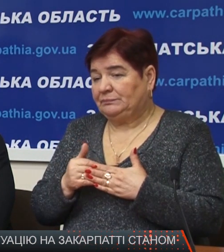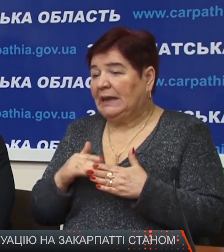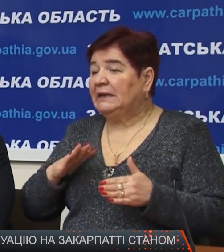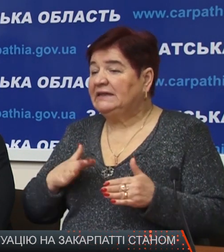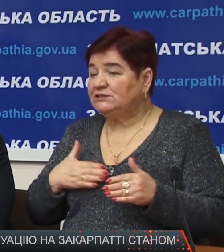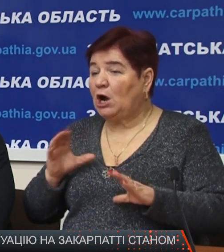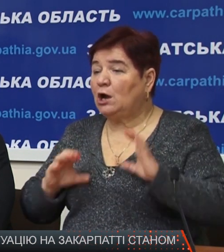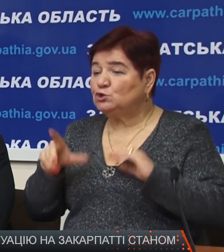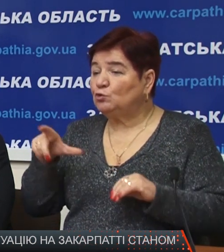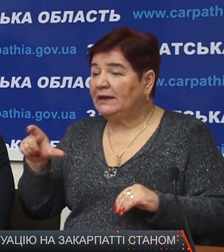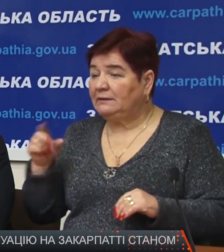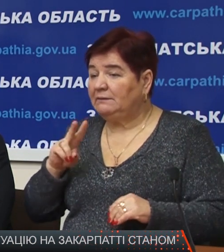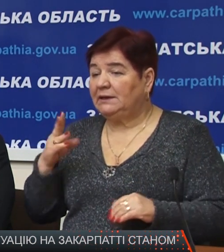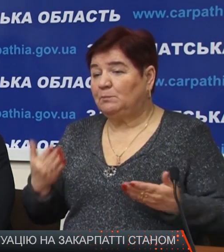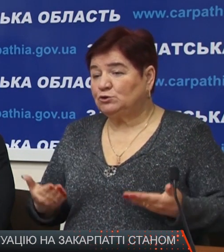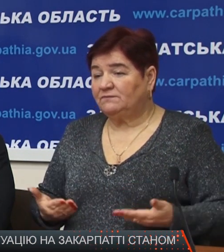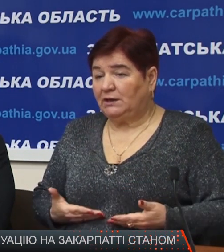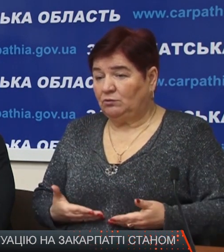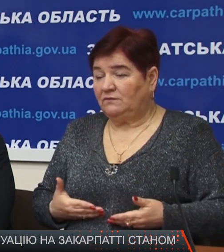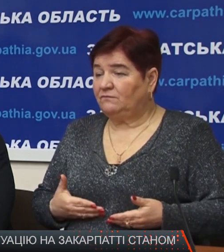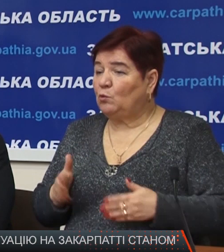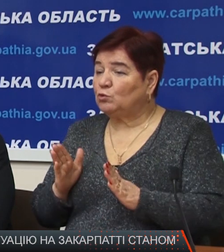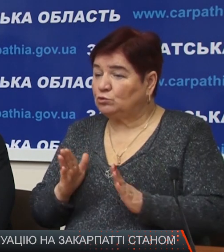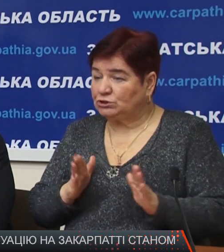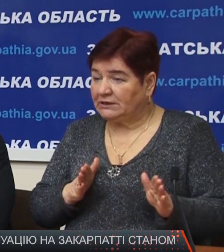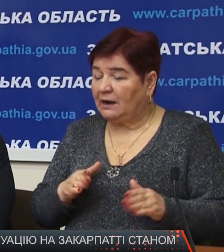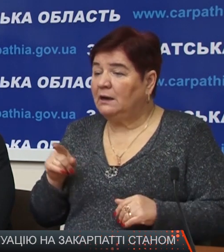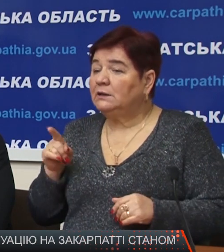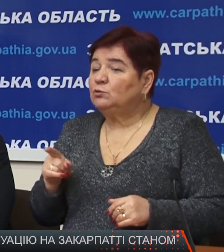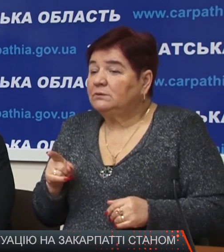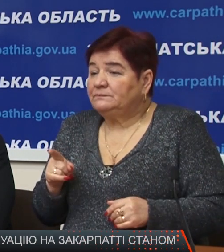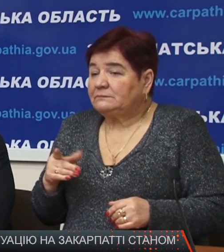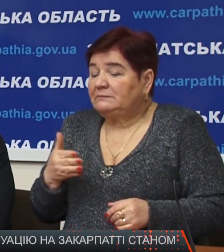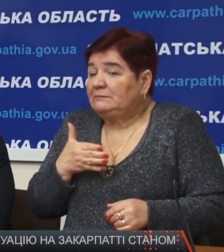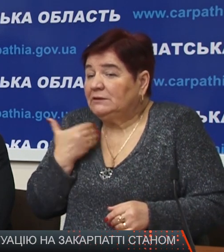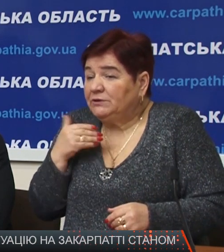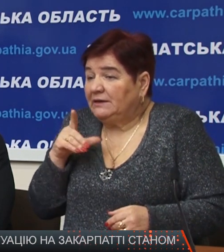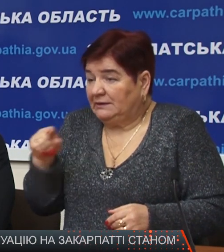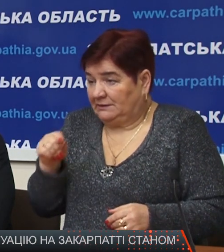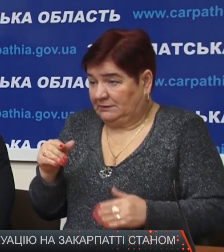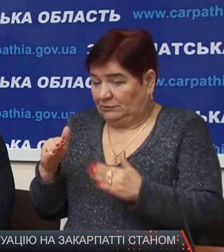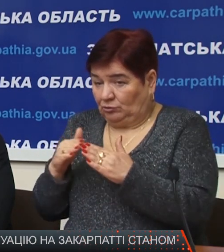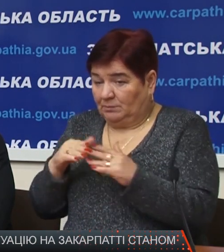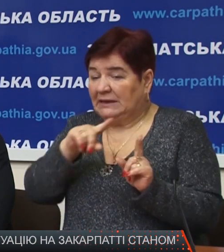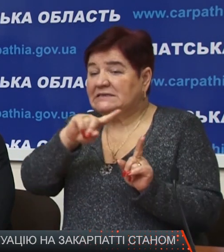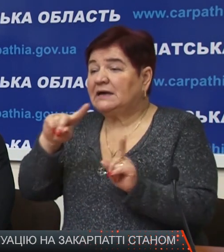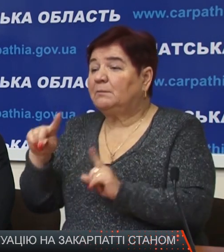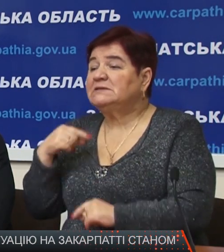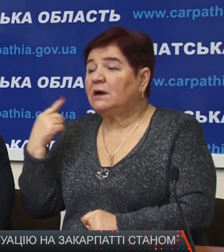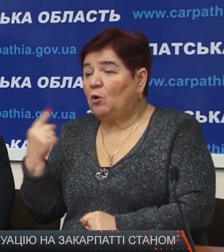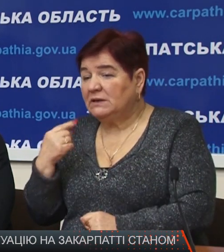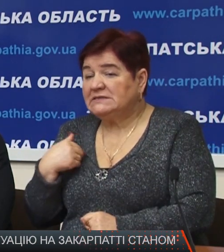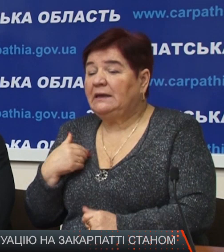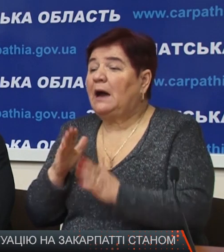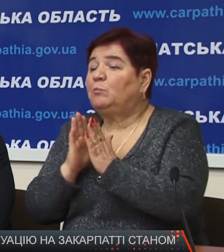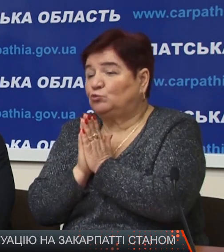до наших студентів, які проживають в гуртожитках. Вони просто тут перебувають, тому що не хочуть їхати додому. Це з Закарпатської області я говорю. Я вас